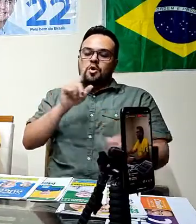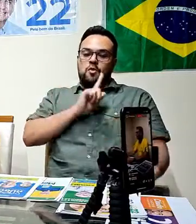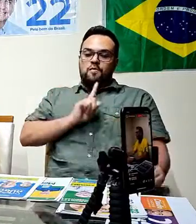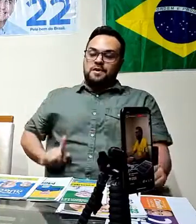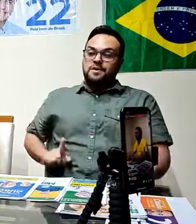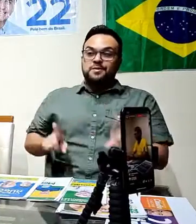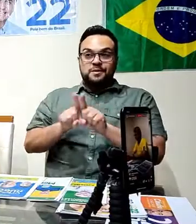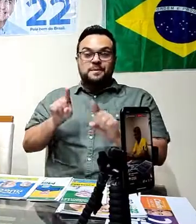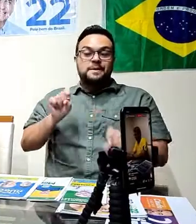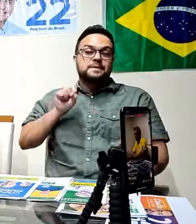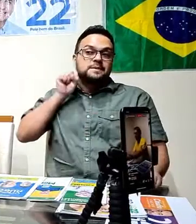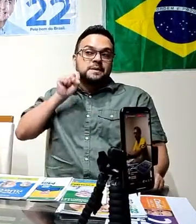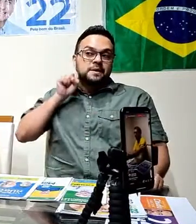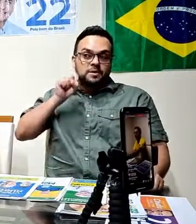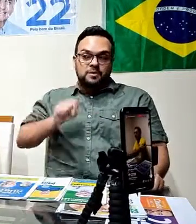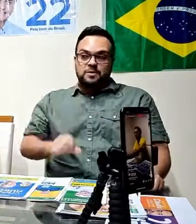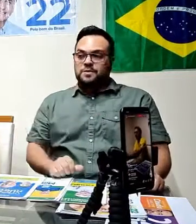tela.